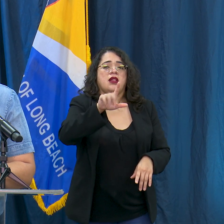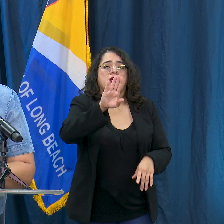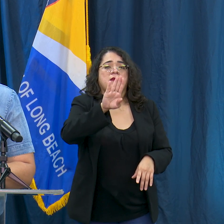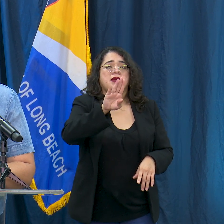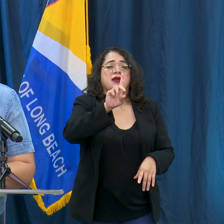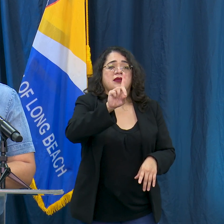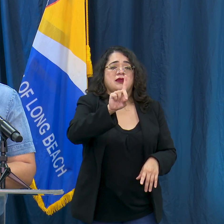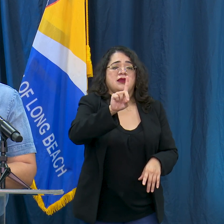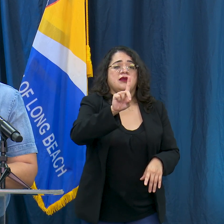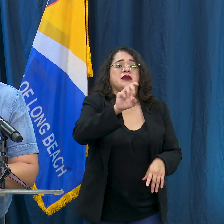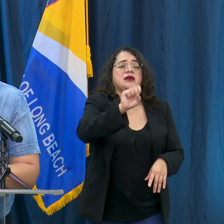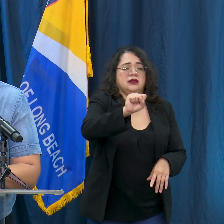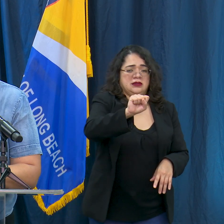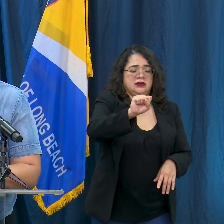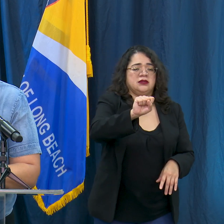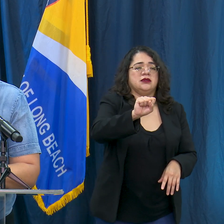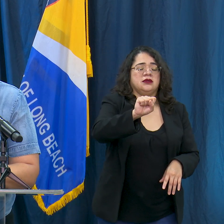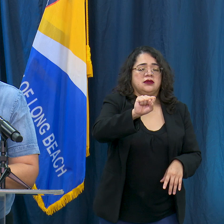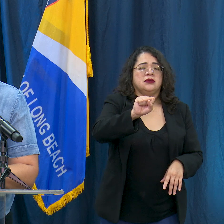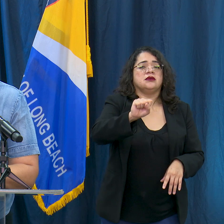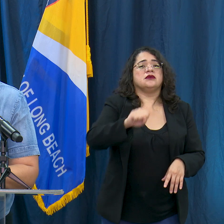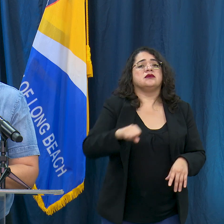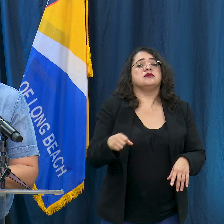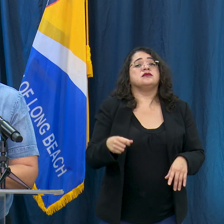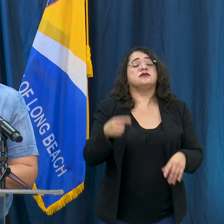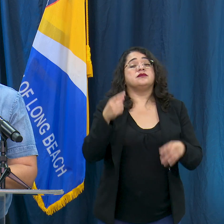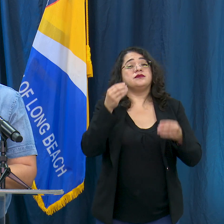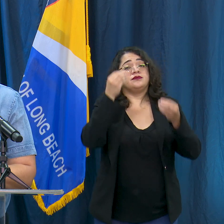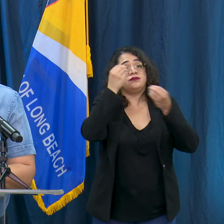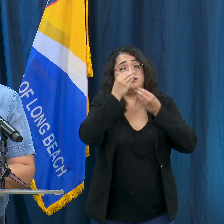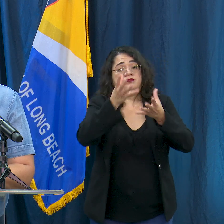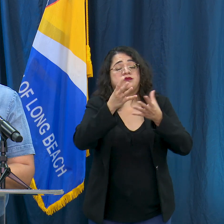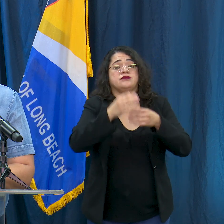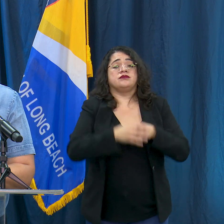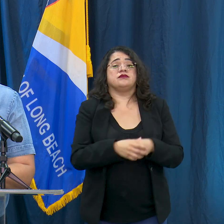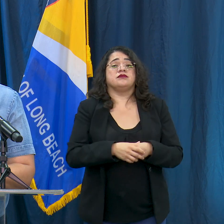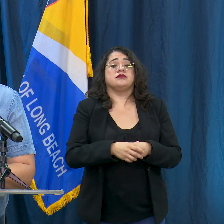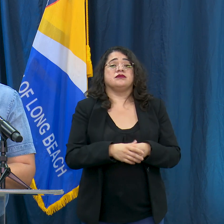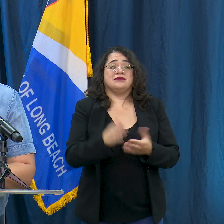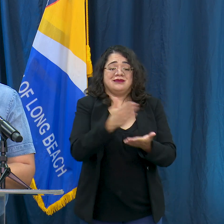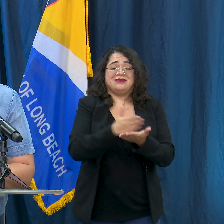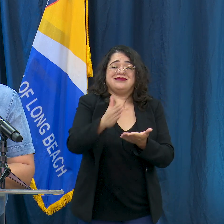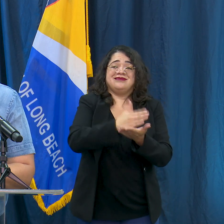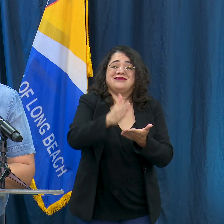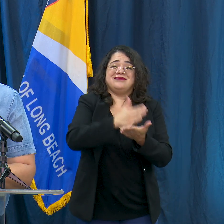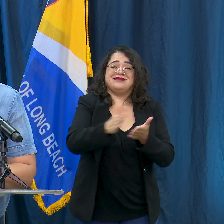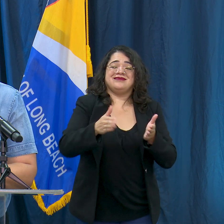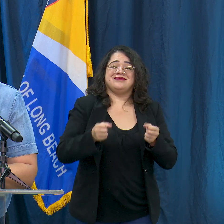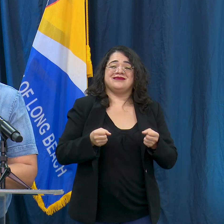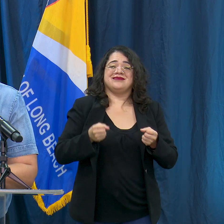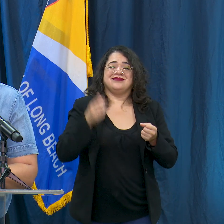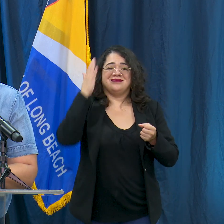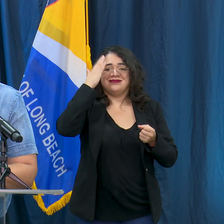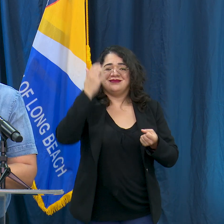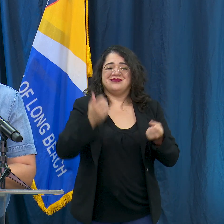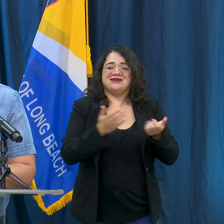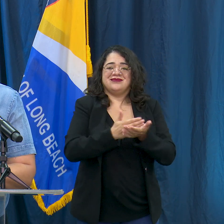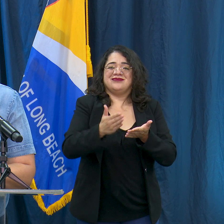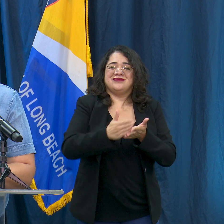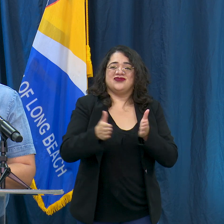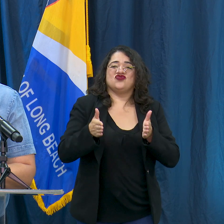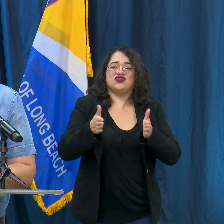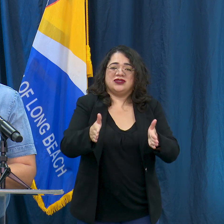/LBDS. Ahora, unos informes sobre los barridos de calle. Como saben, el programa,